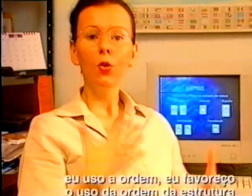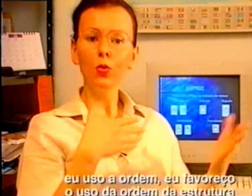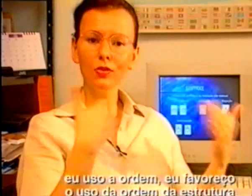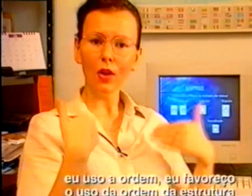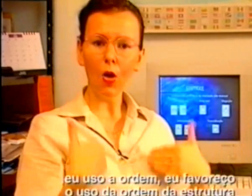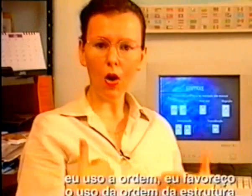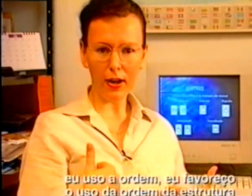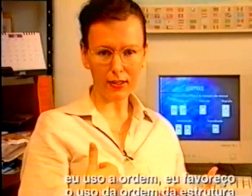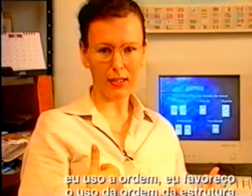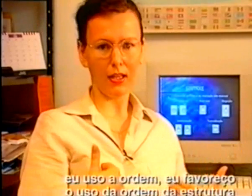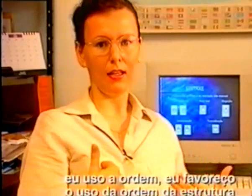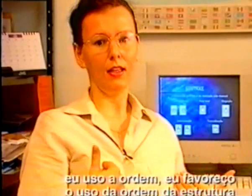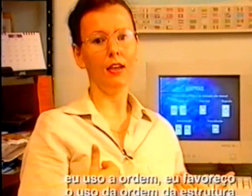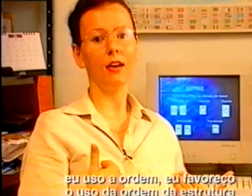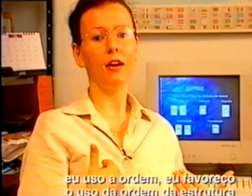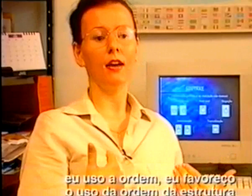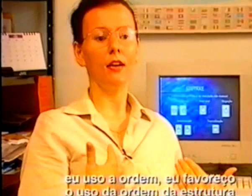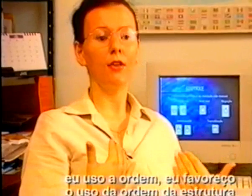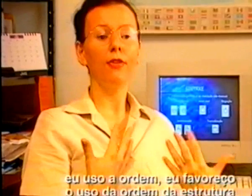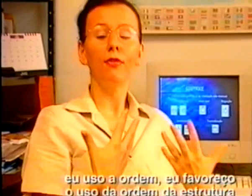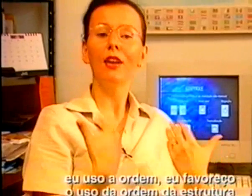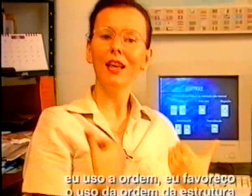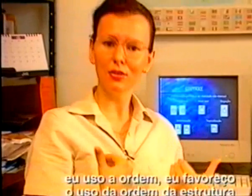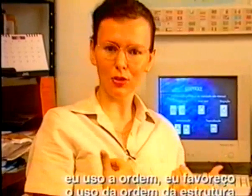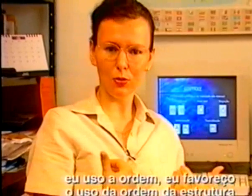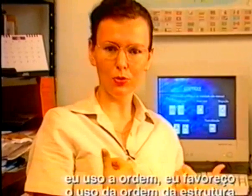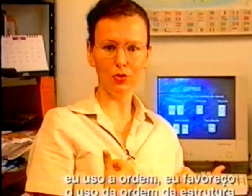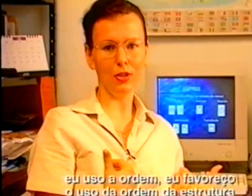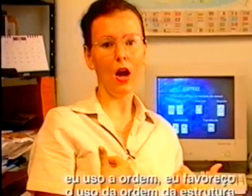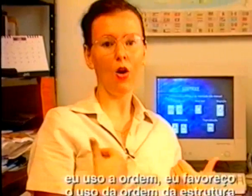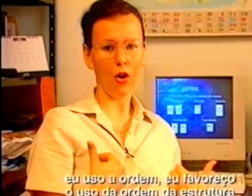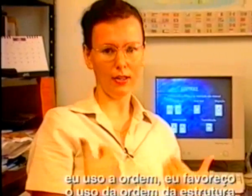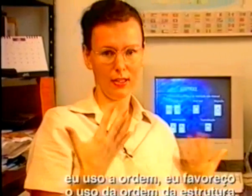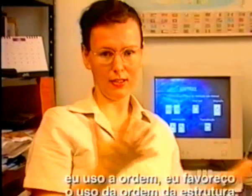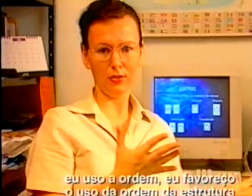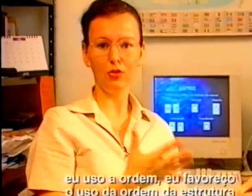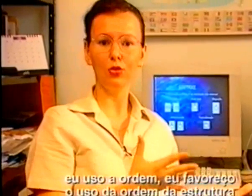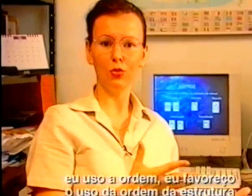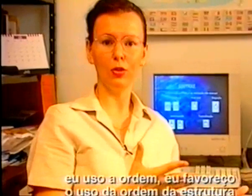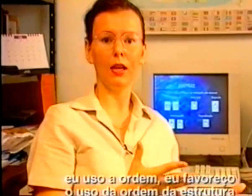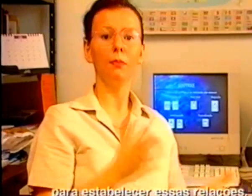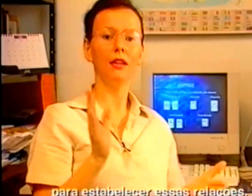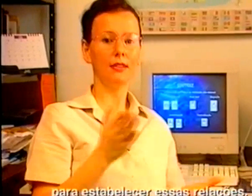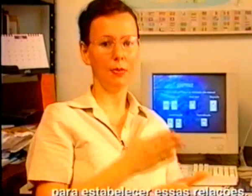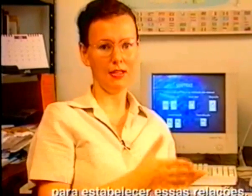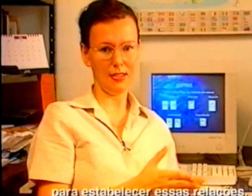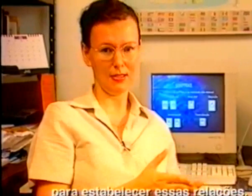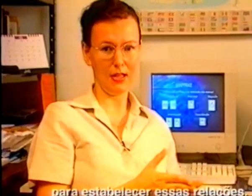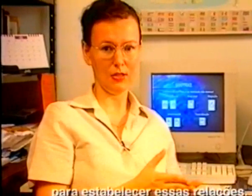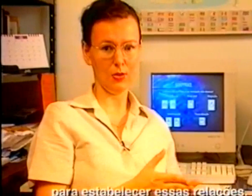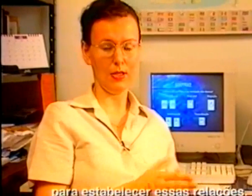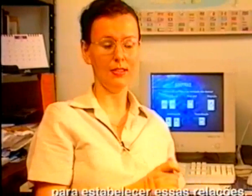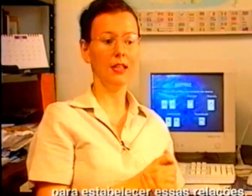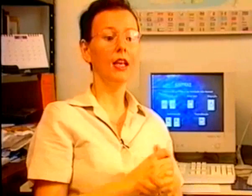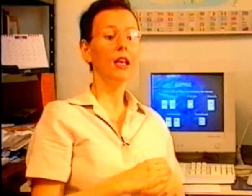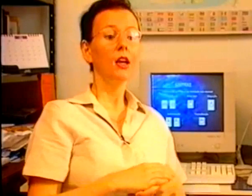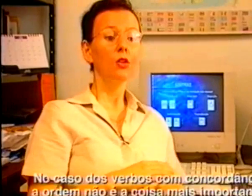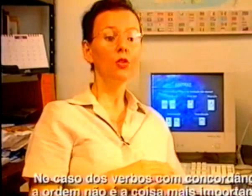eu uso a ordem, eu favoreço o uso da ordem da estrutura para estabelecer as relações.